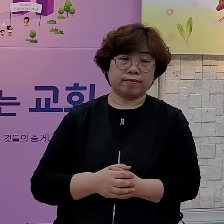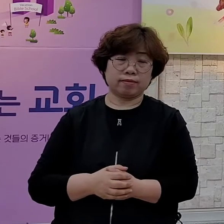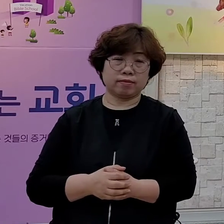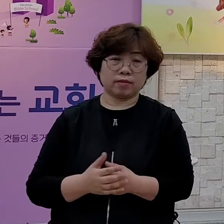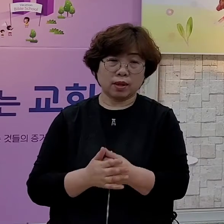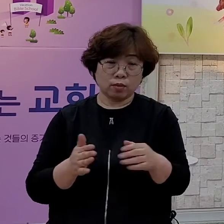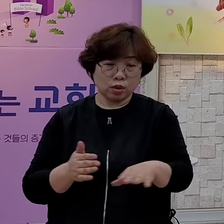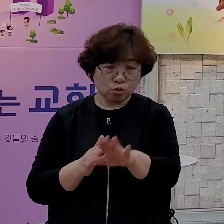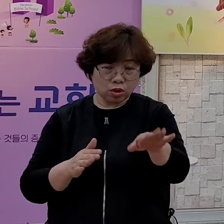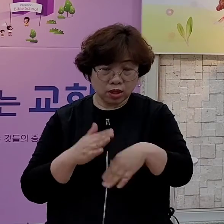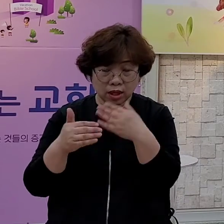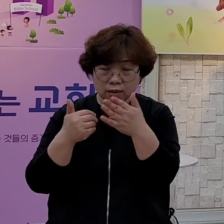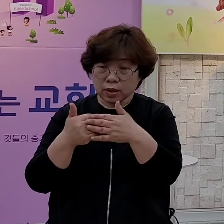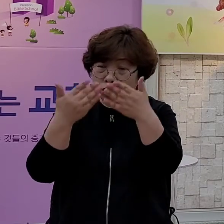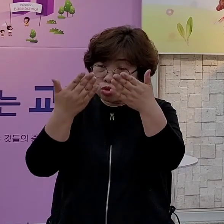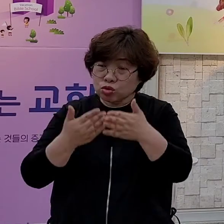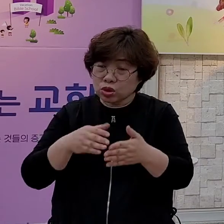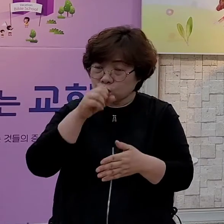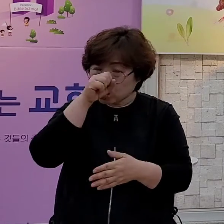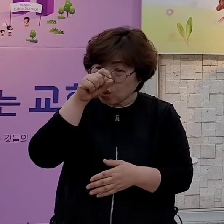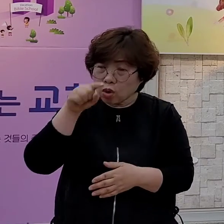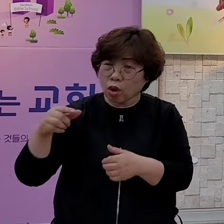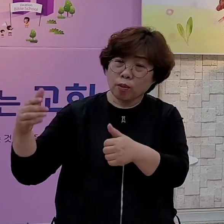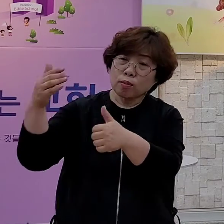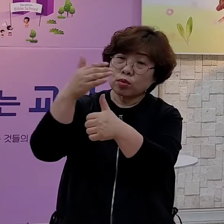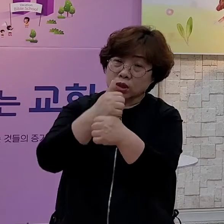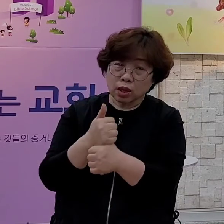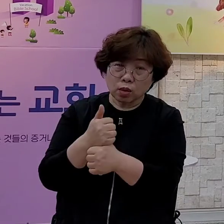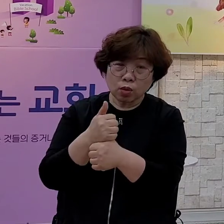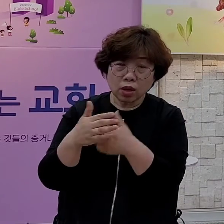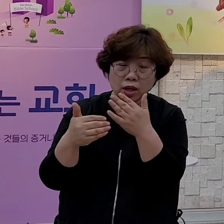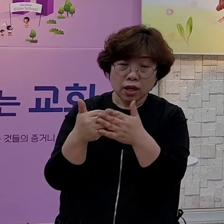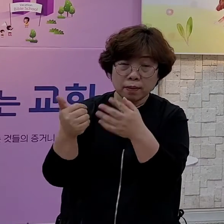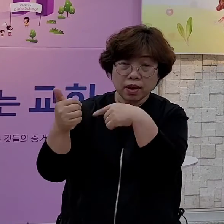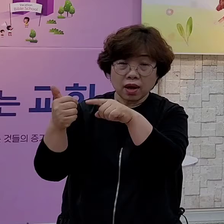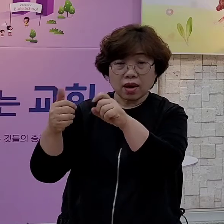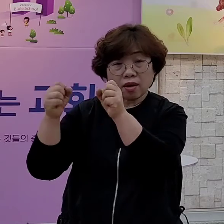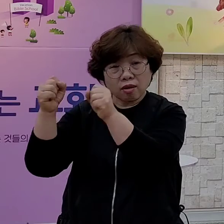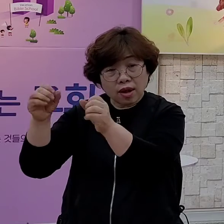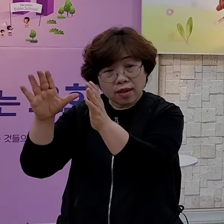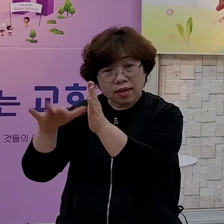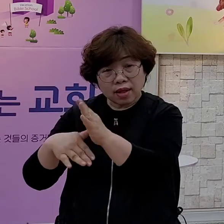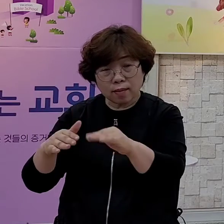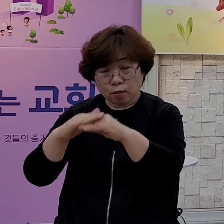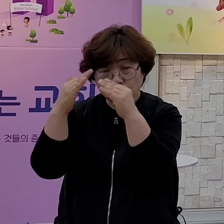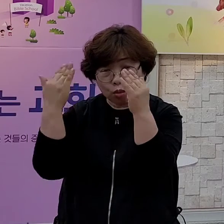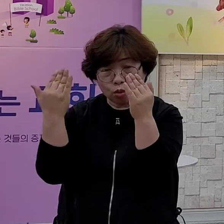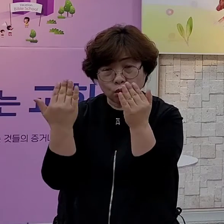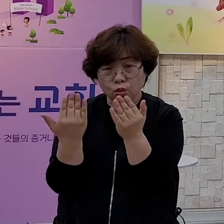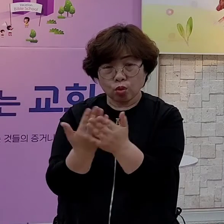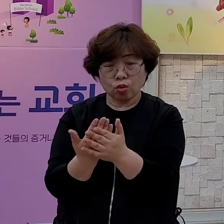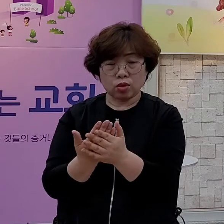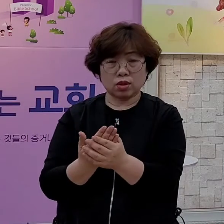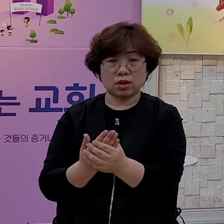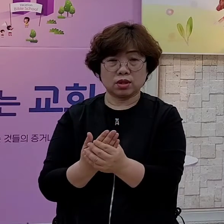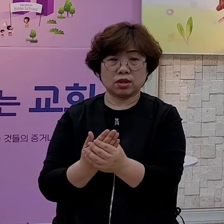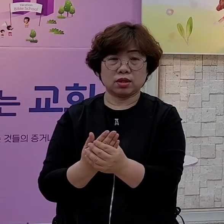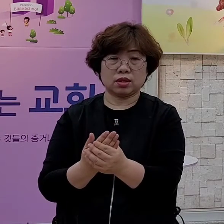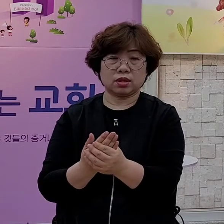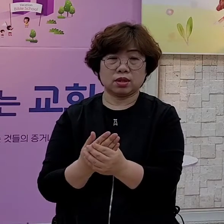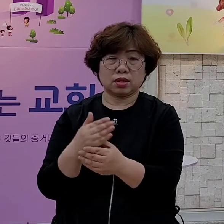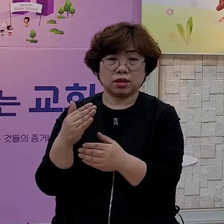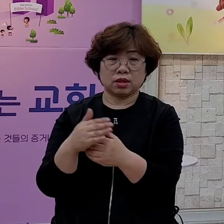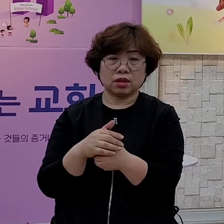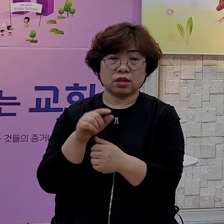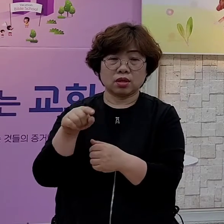우리는 하나님 주시는 이 좋은 것을 붙잡고 이 하나님 안에 거할 때 모든 좋은 것이 하나님 안에 있다고 했어요. 그래서 그 하나님